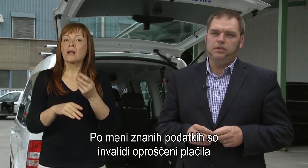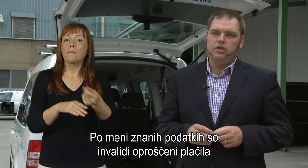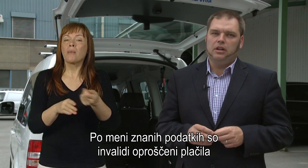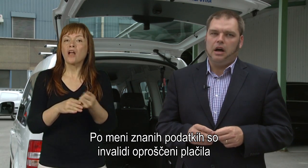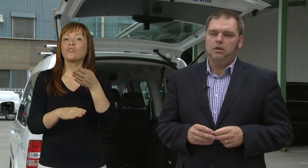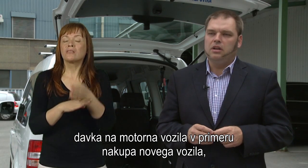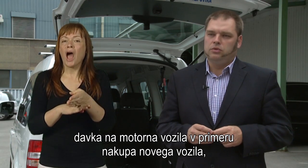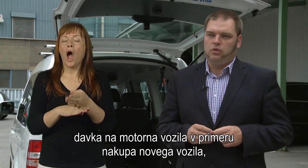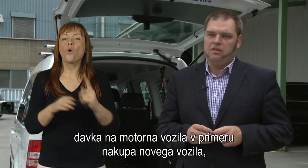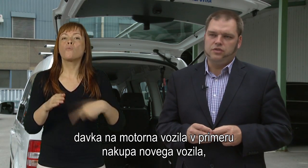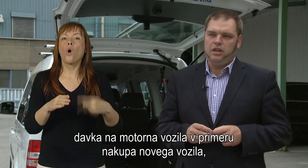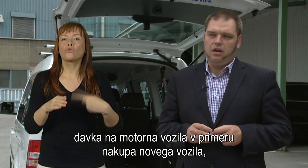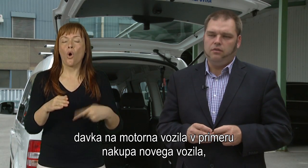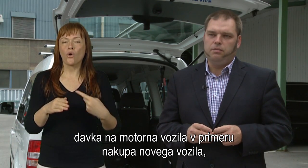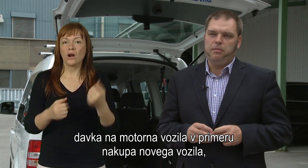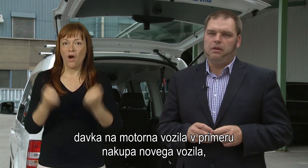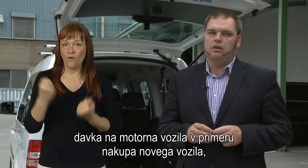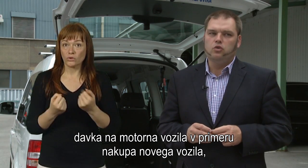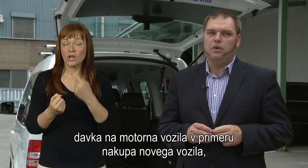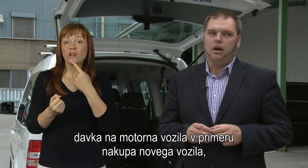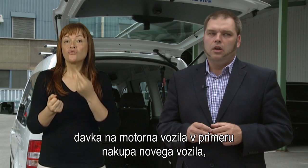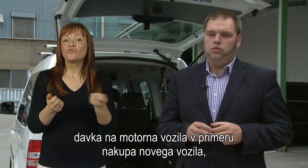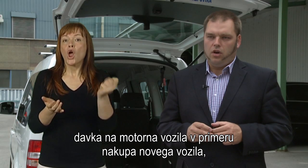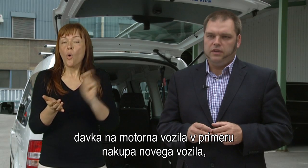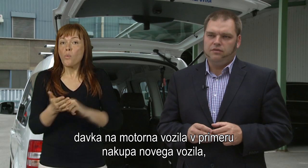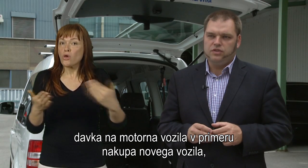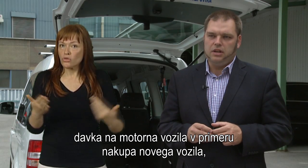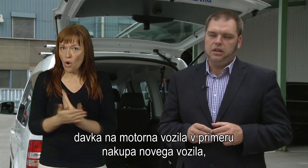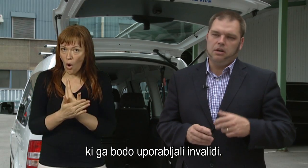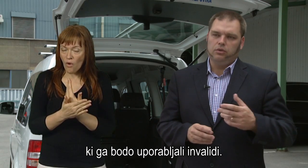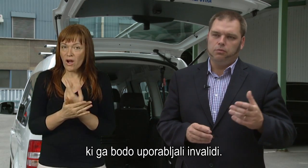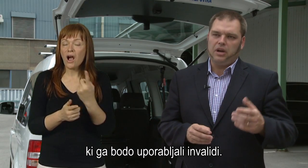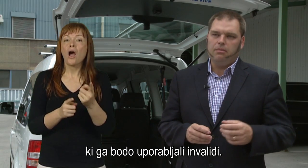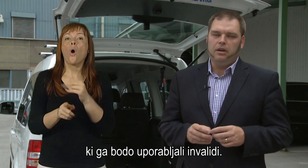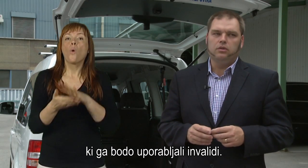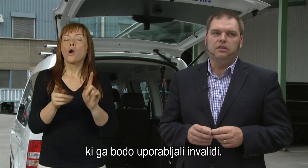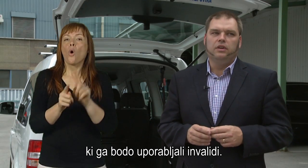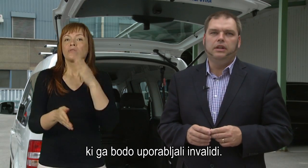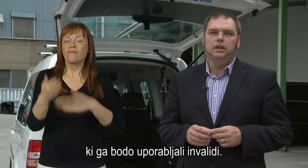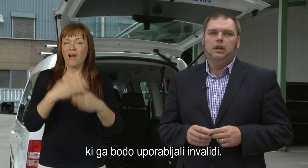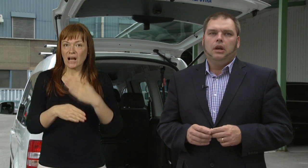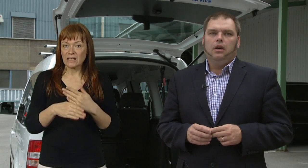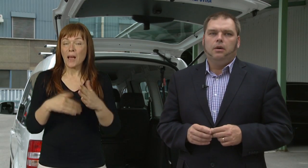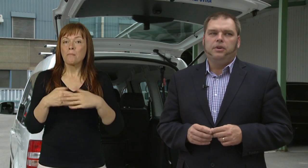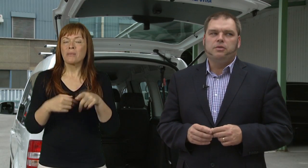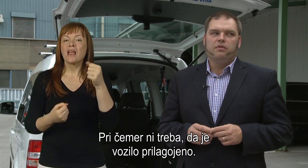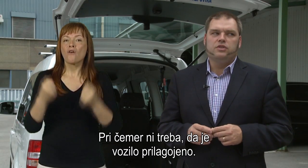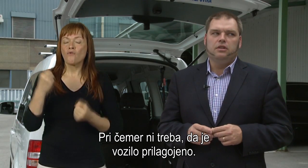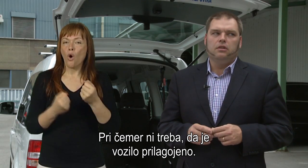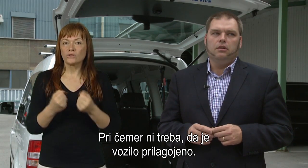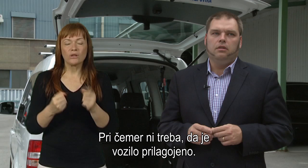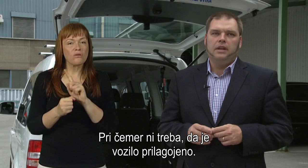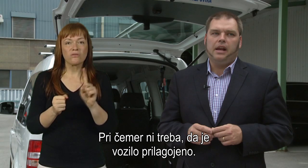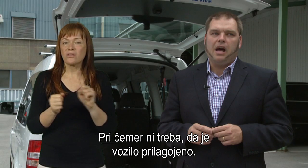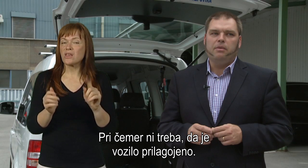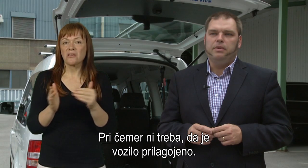oproščeni plačila davka na motorna vozila v primeru nakupa novega vozila, ki ga bodo uporabljali kot invalidi, pri čemer